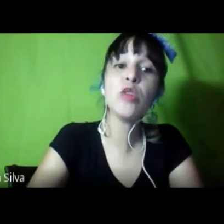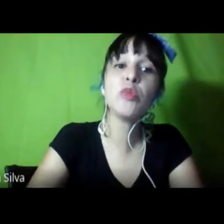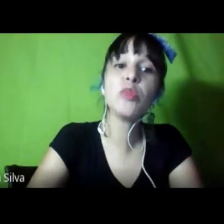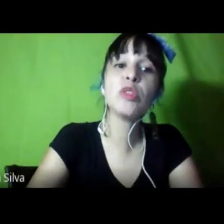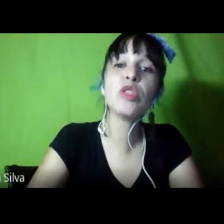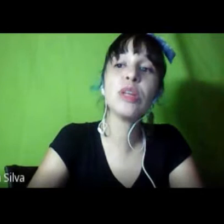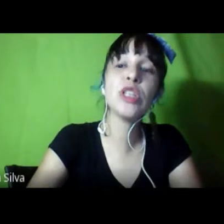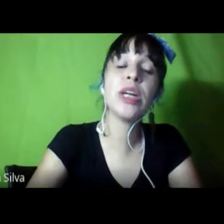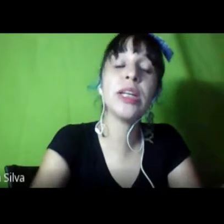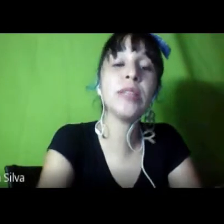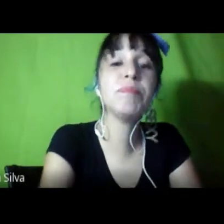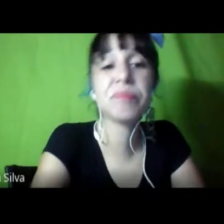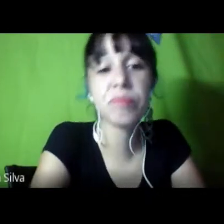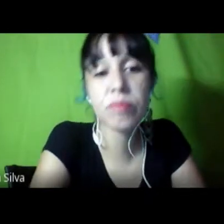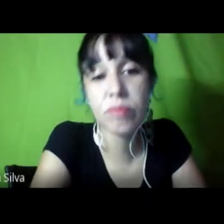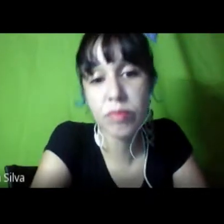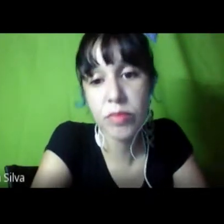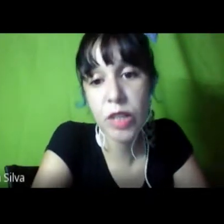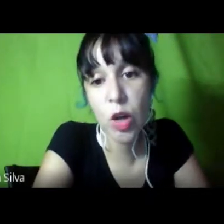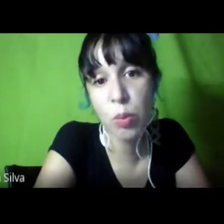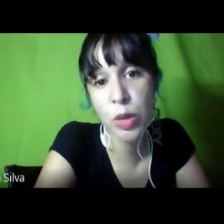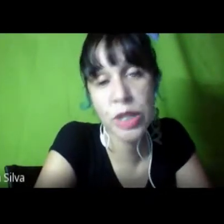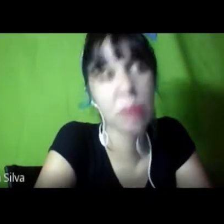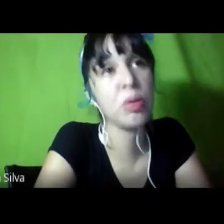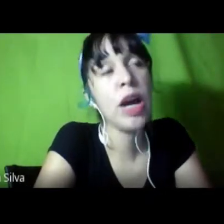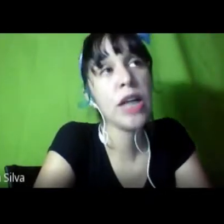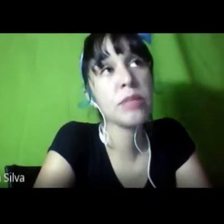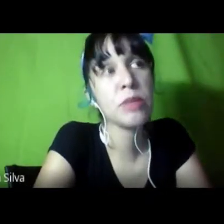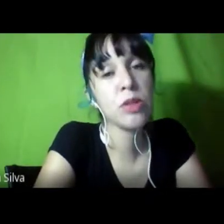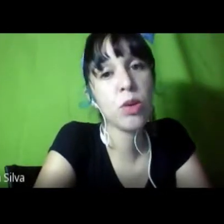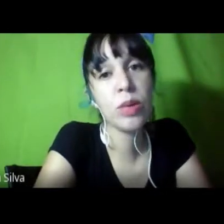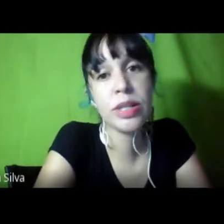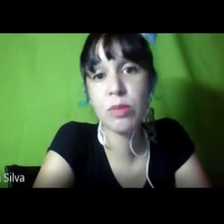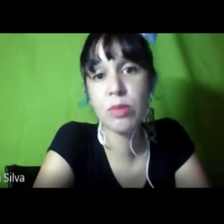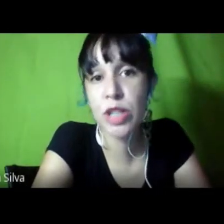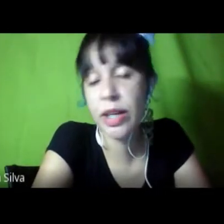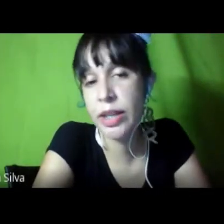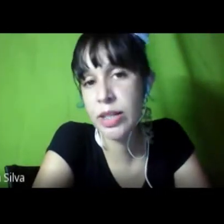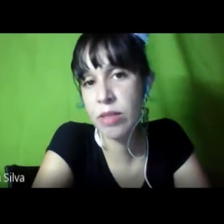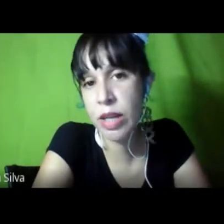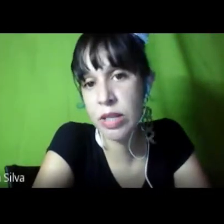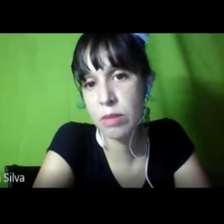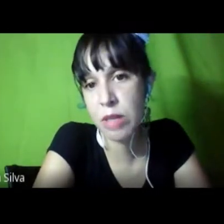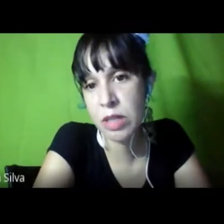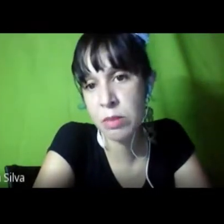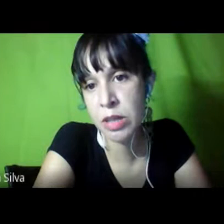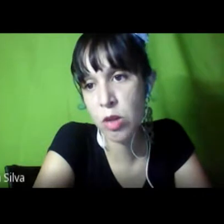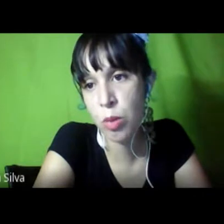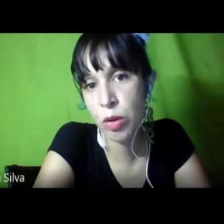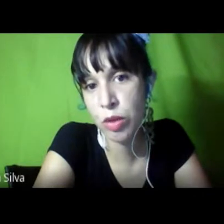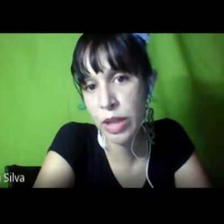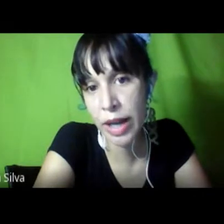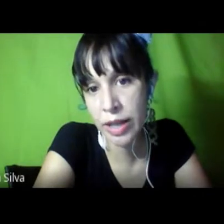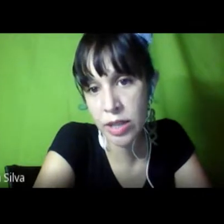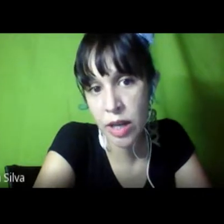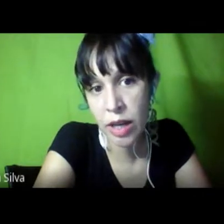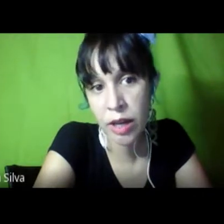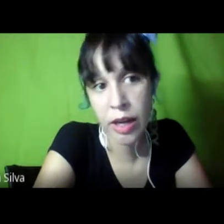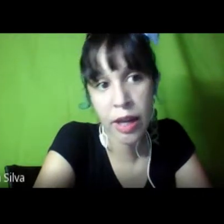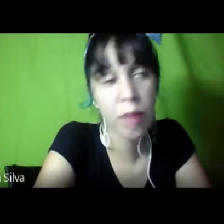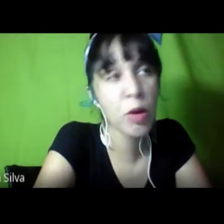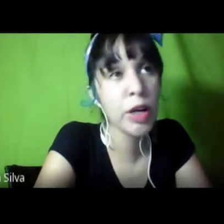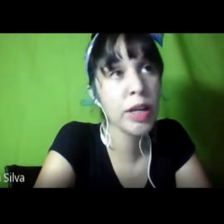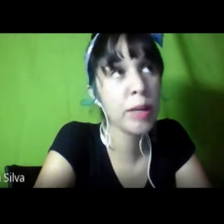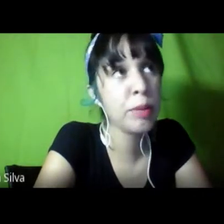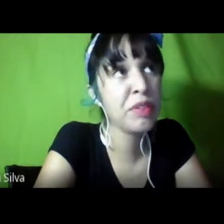E o grupo de pessoas de baixa renda, como por exemplo, as pessoas de baixa renda, elas não têm as mesmas oportunidades,